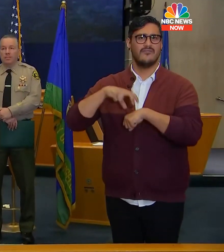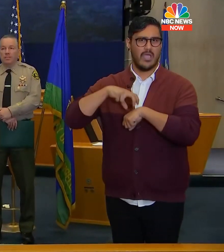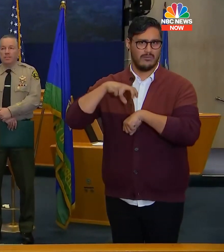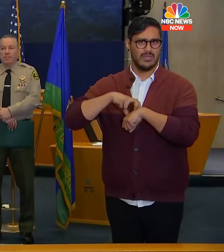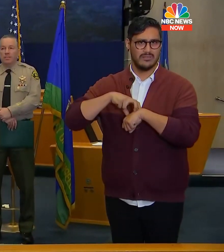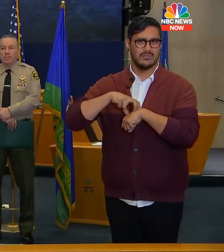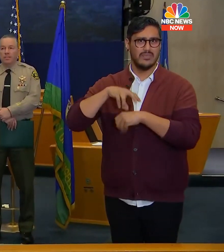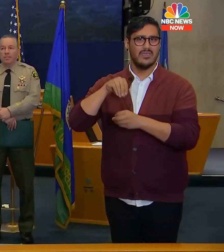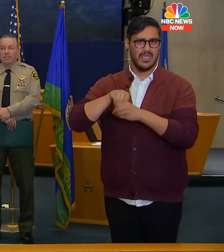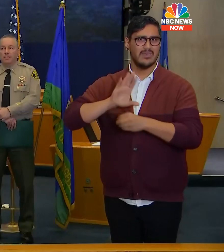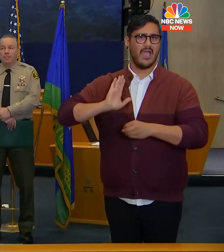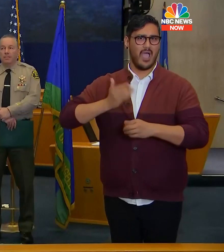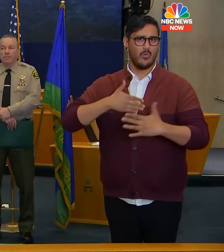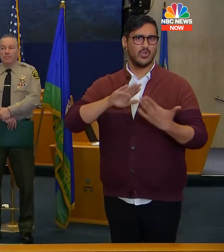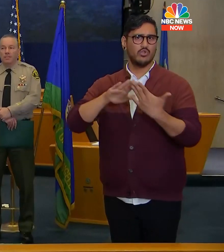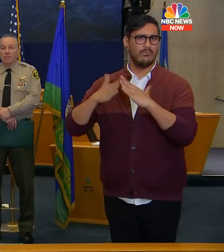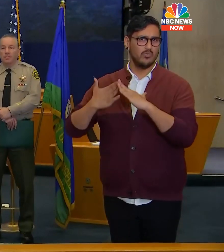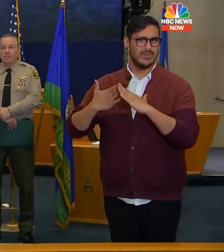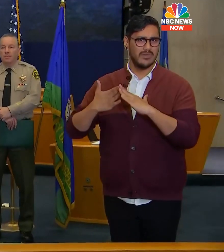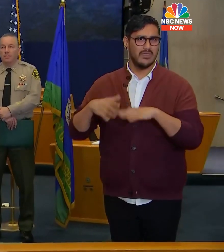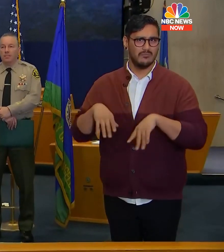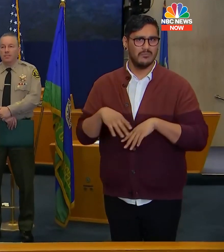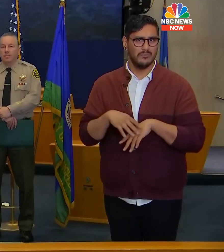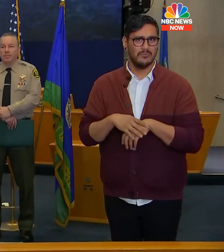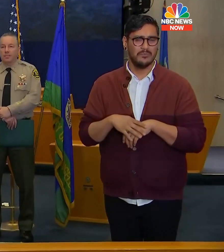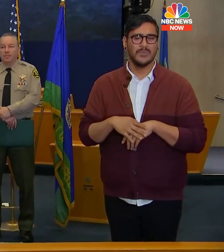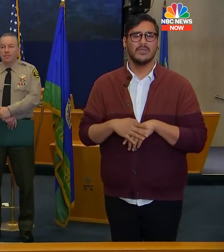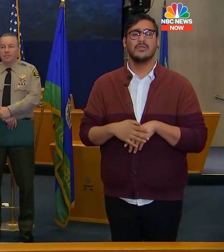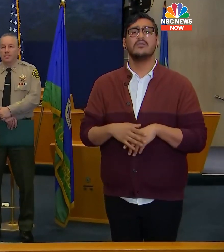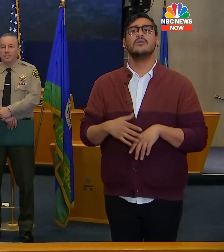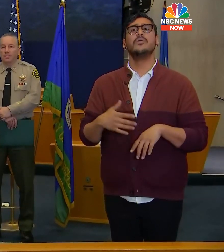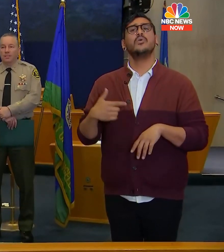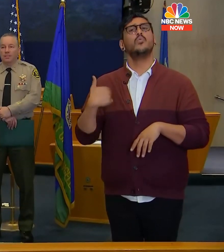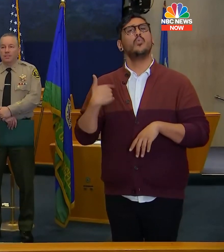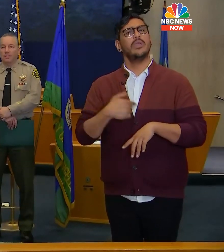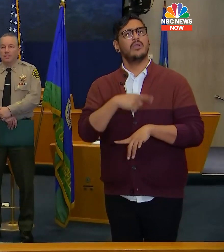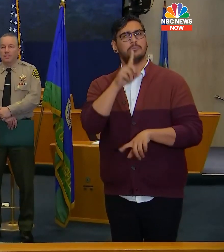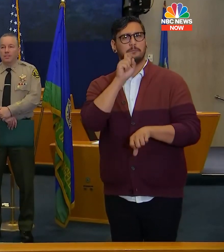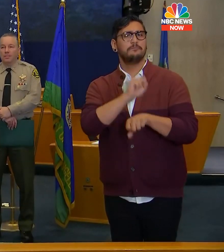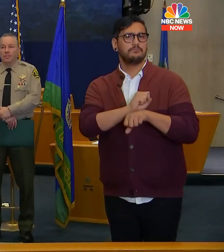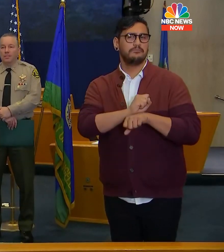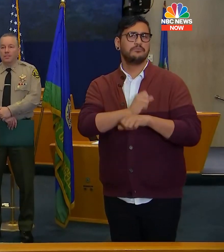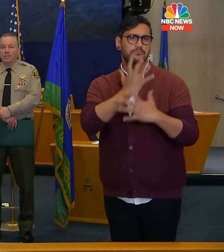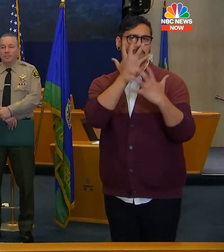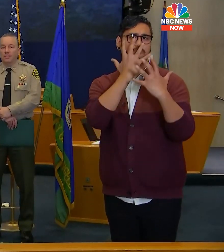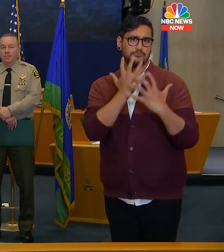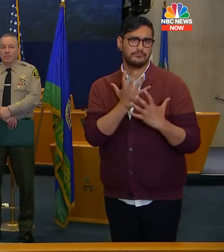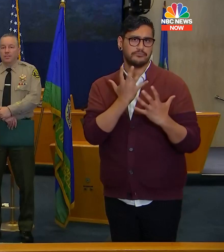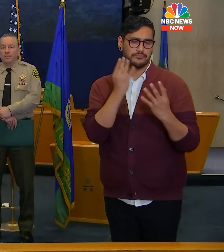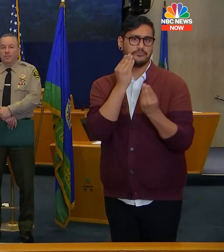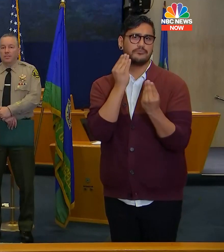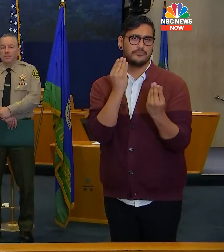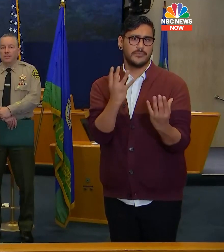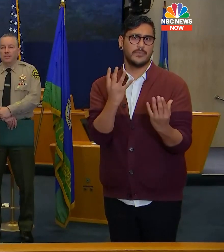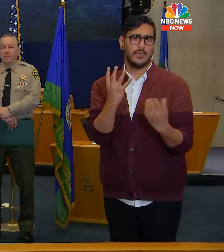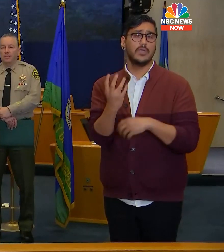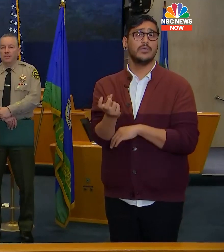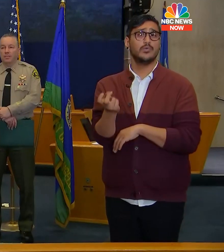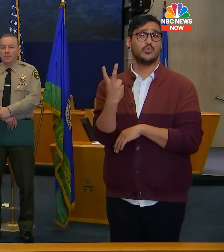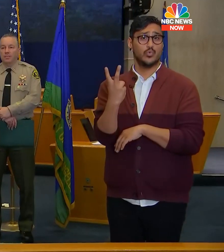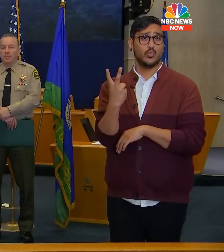en las comunidades en el condado. Estamos bien tristes hoy de informar que hay 2